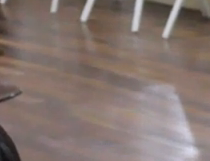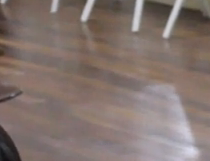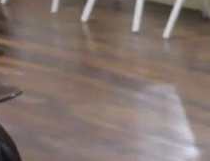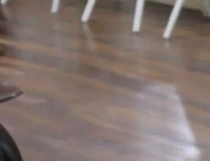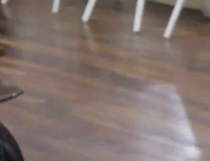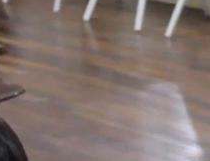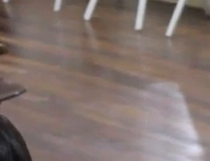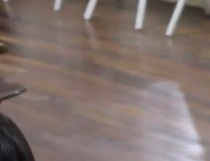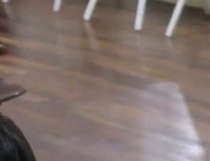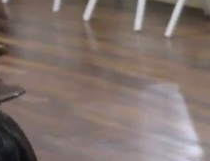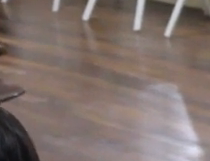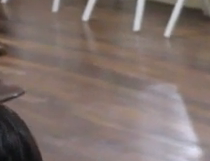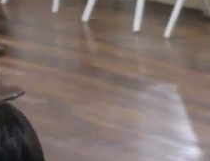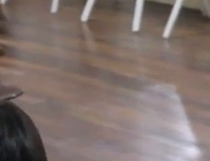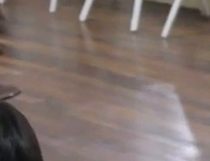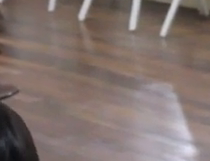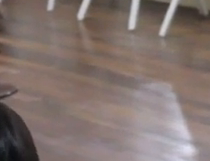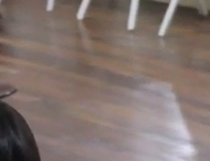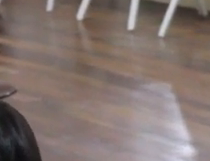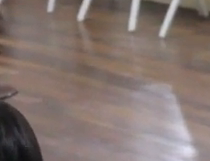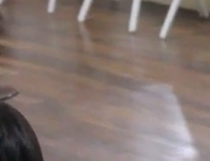uma cidade muito importante, e